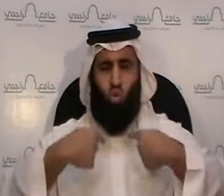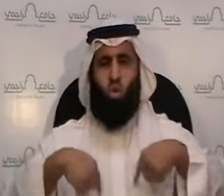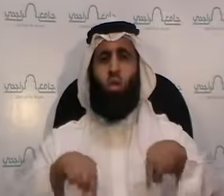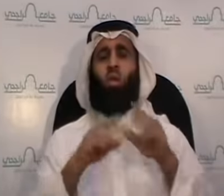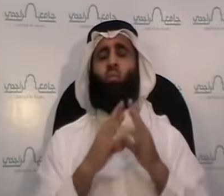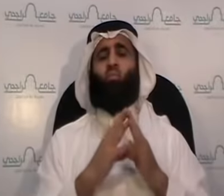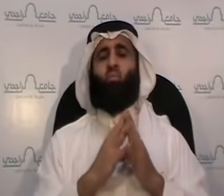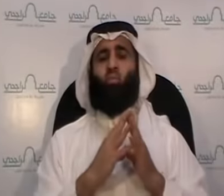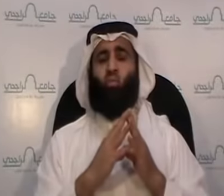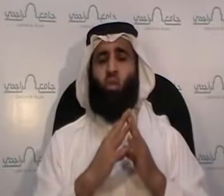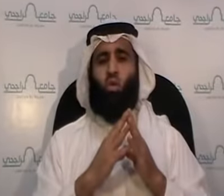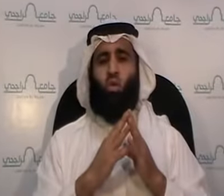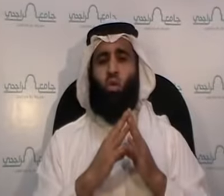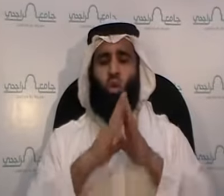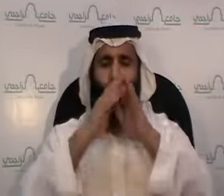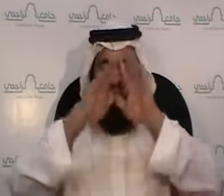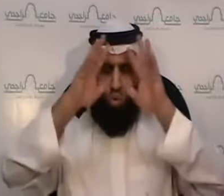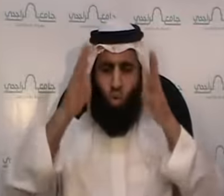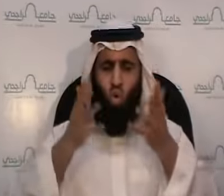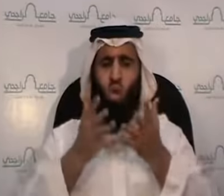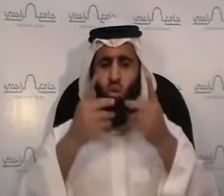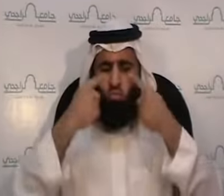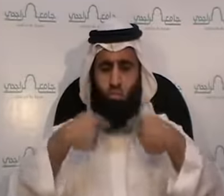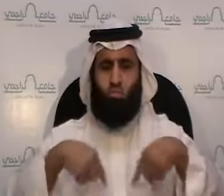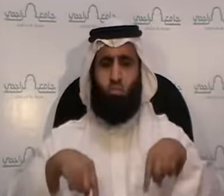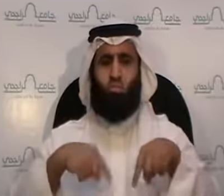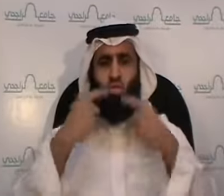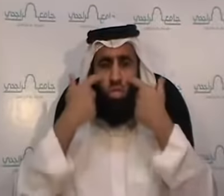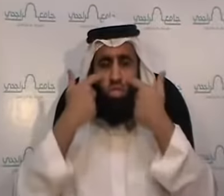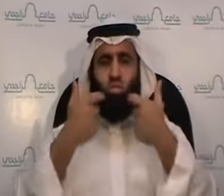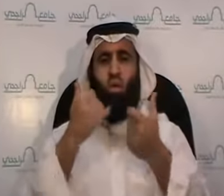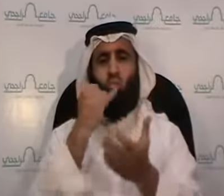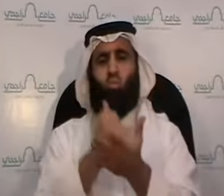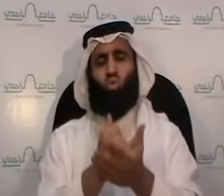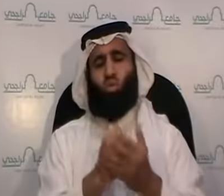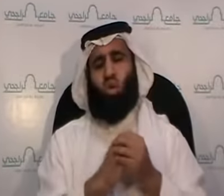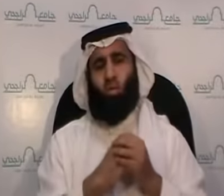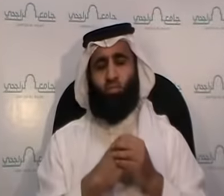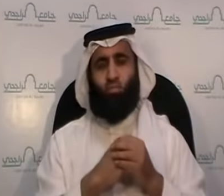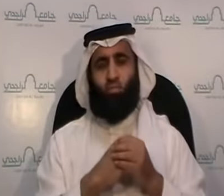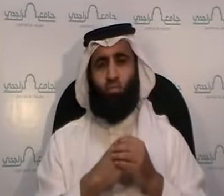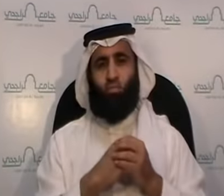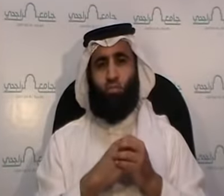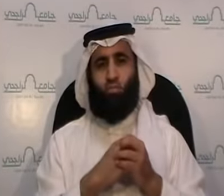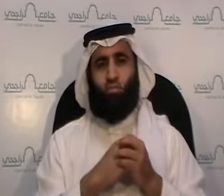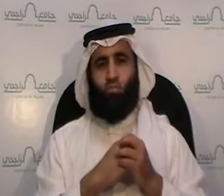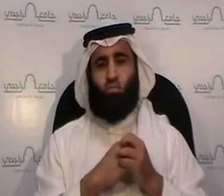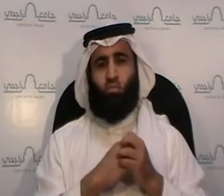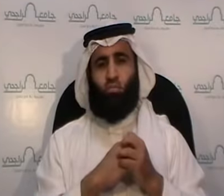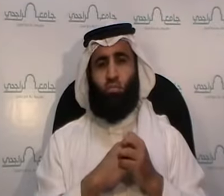والفؤاد كل أولئك كان عنه مسؤولا. سيسأل الجميع عن تلك